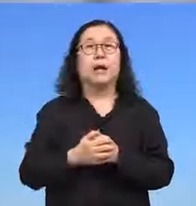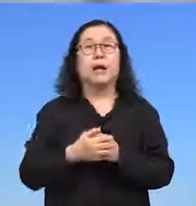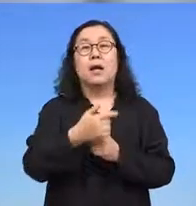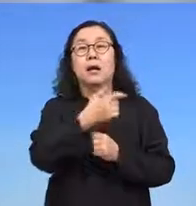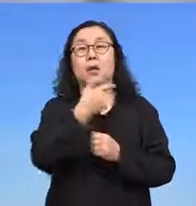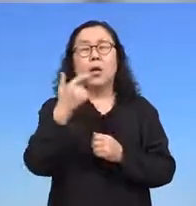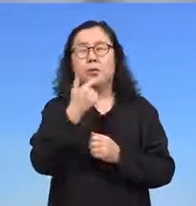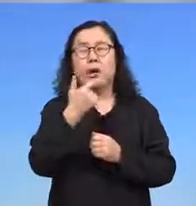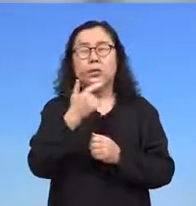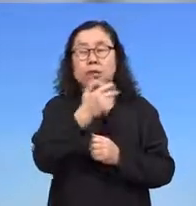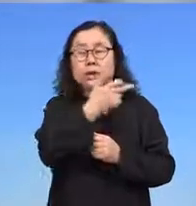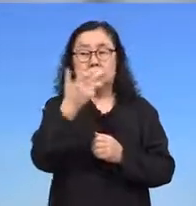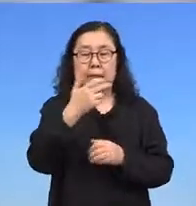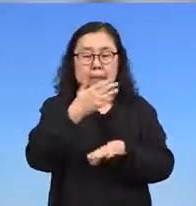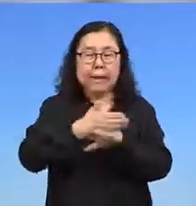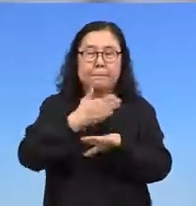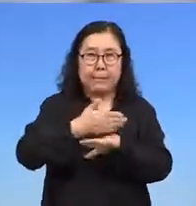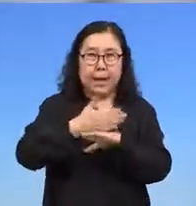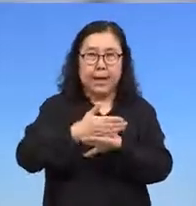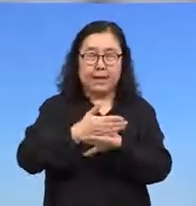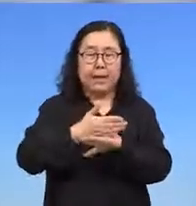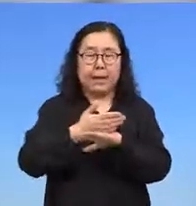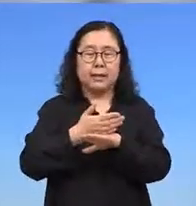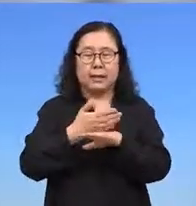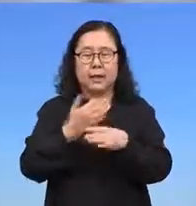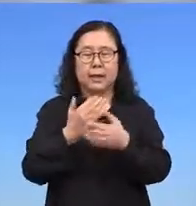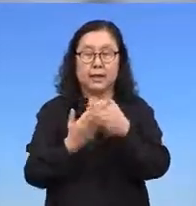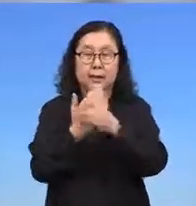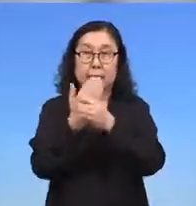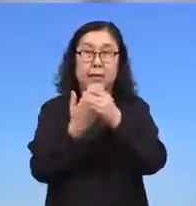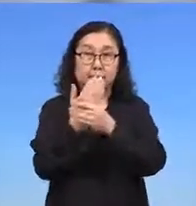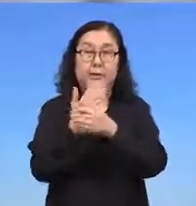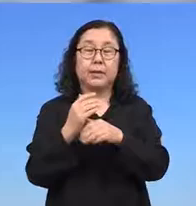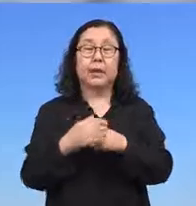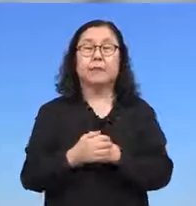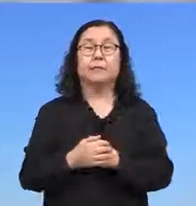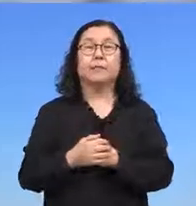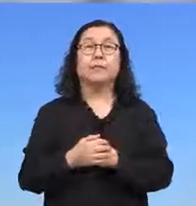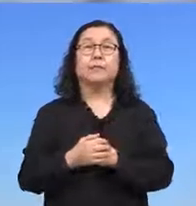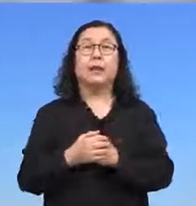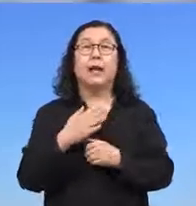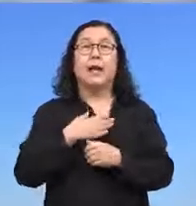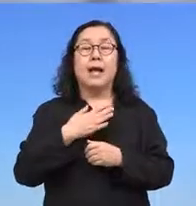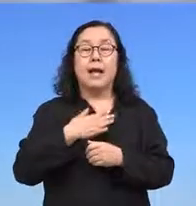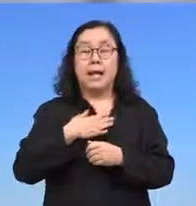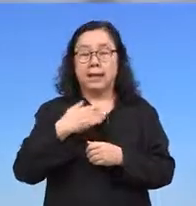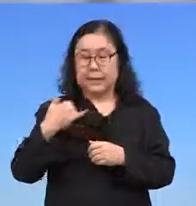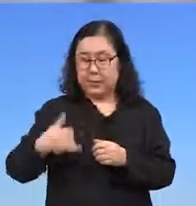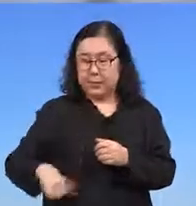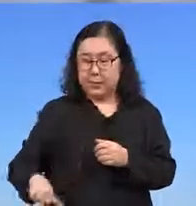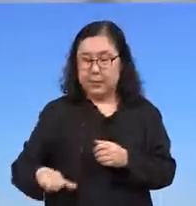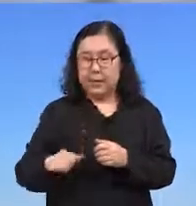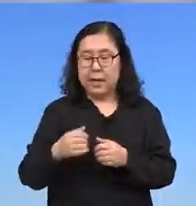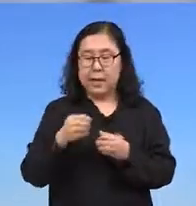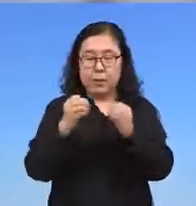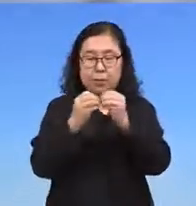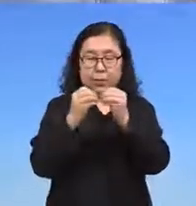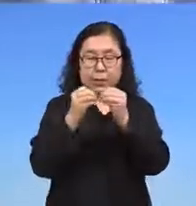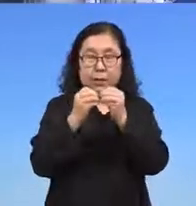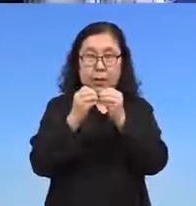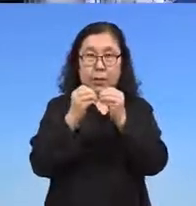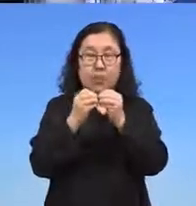벅찬 감사가 제게 새벽에 막 솟구쳐 오르는데요, 그래서 제가 우리 아이들에게 문자로 제가 편지를